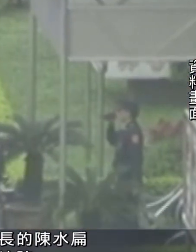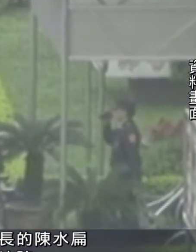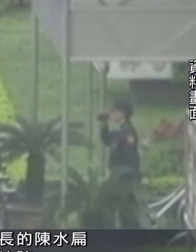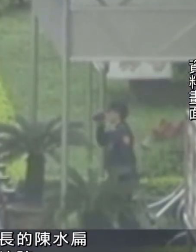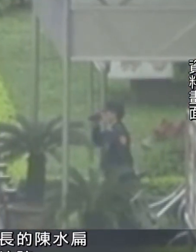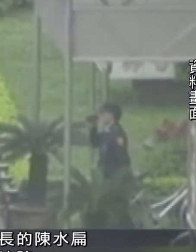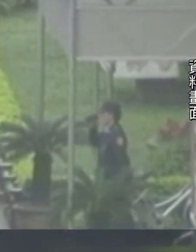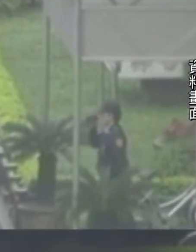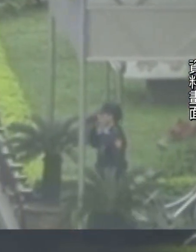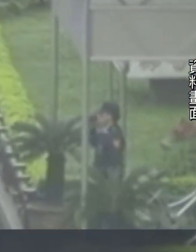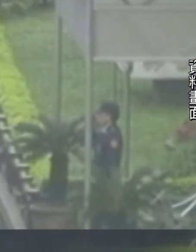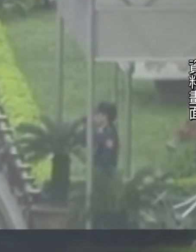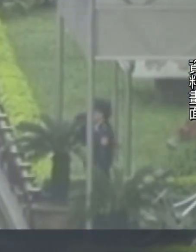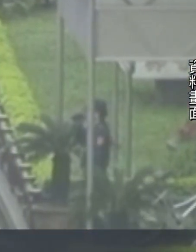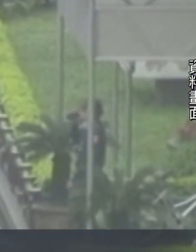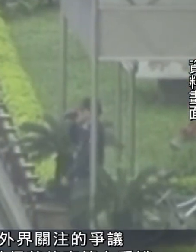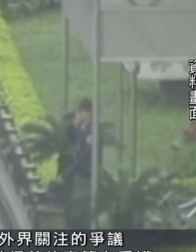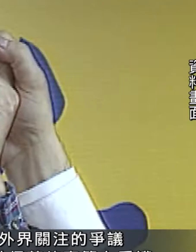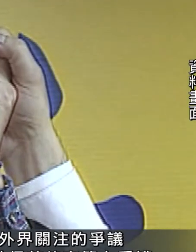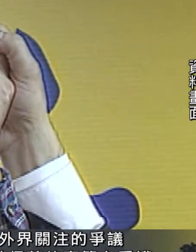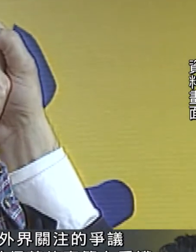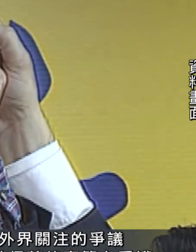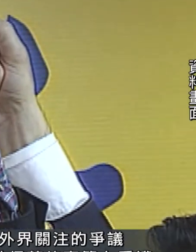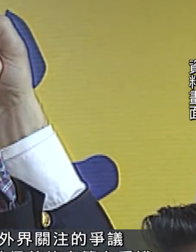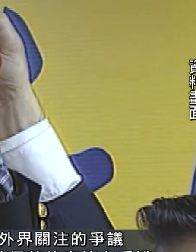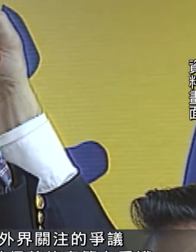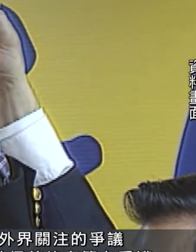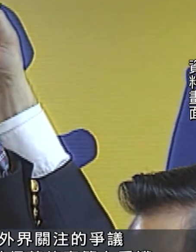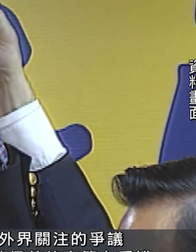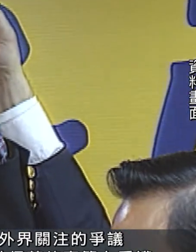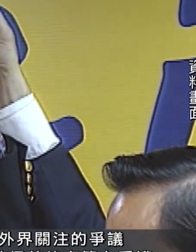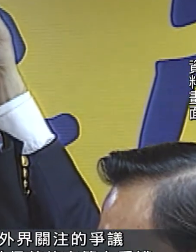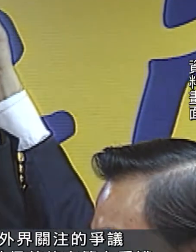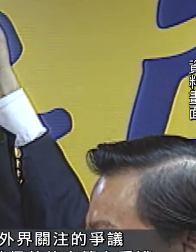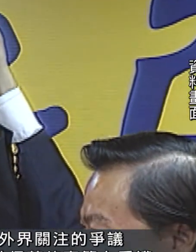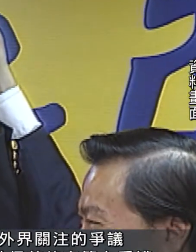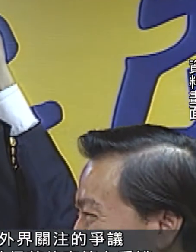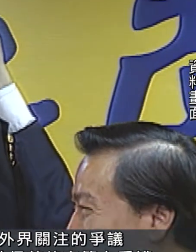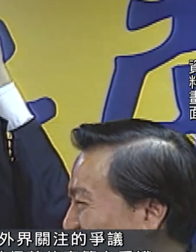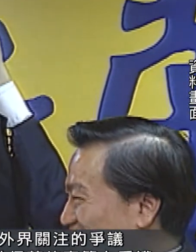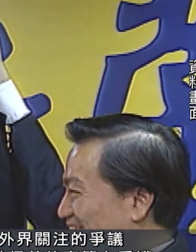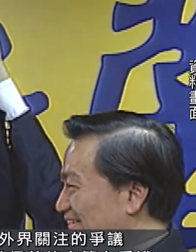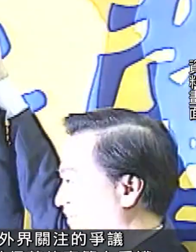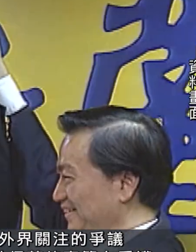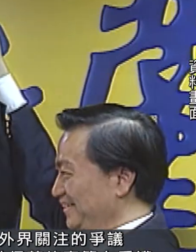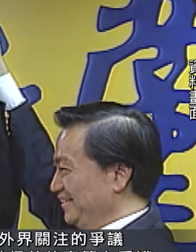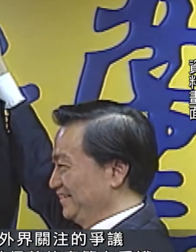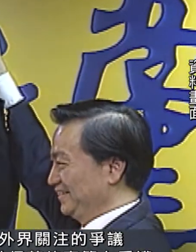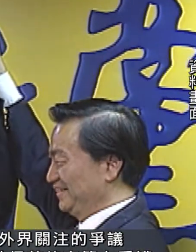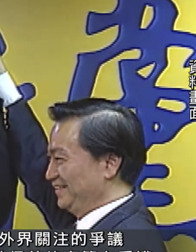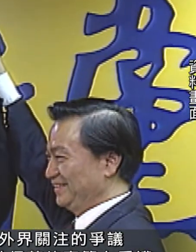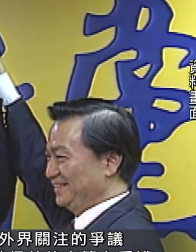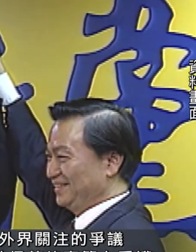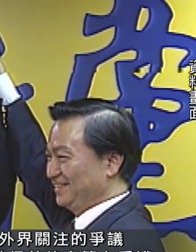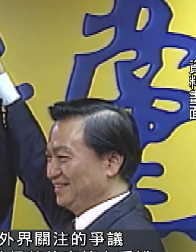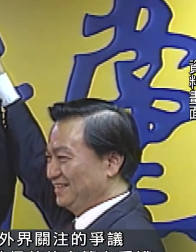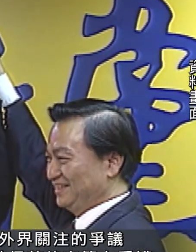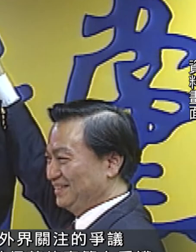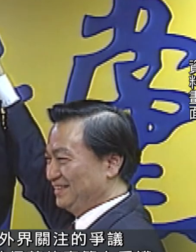上法院，入狱服刑8个月。而近年冯户祥遭到外界关注的争议，就是2004年曾因性侵菲律宾籍女